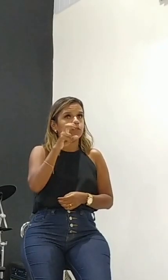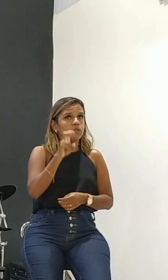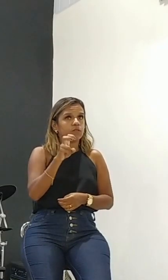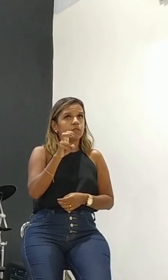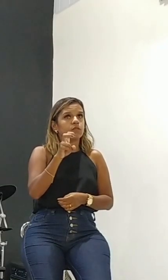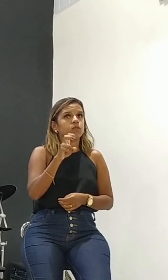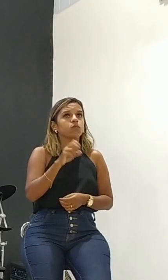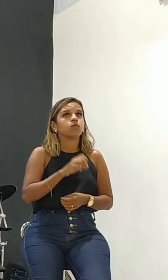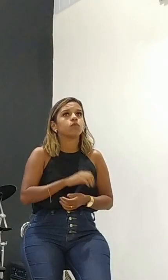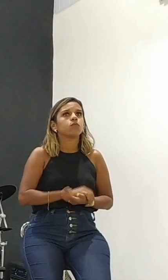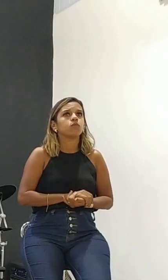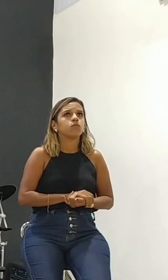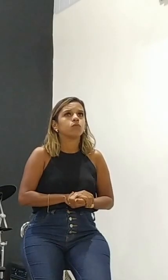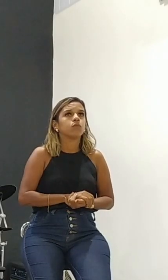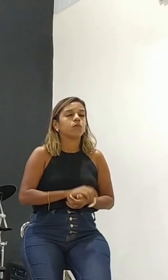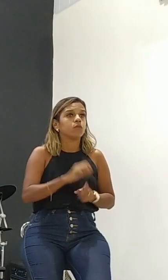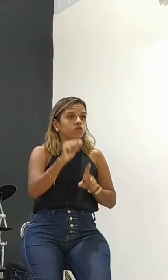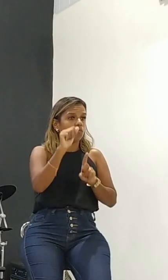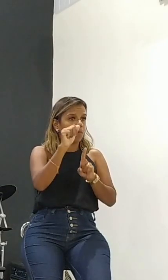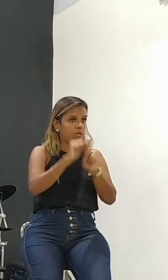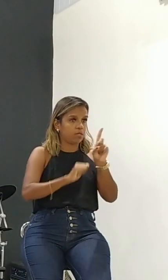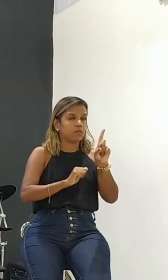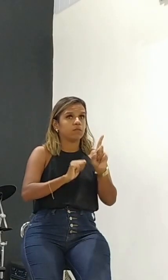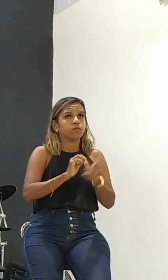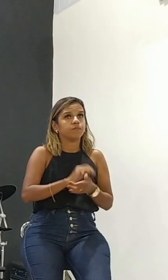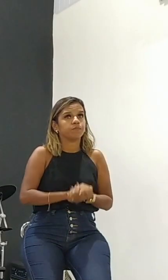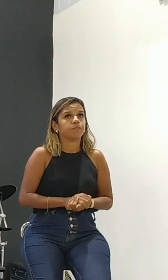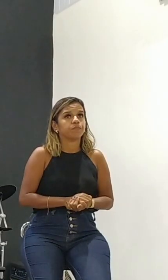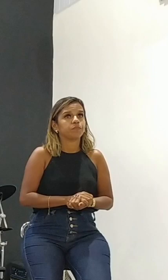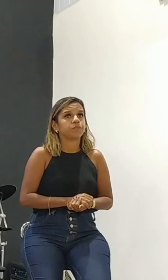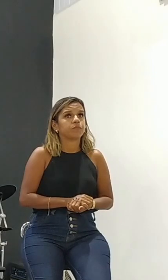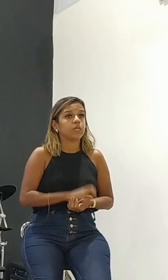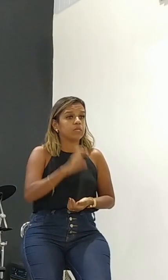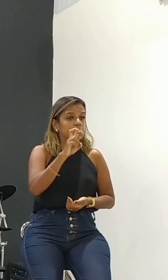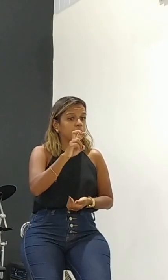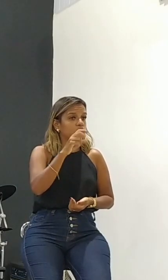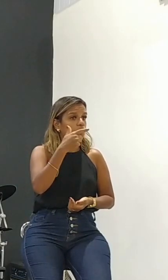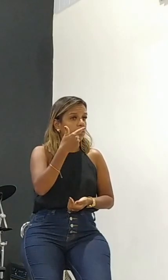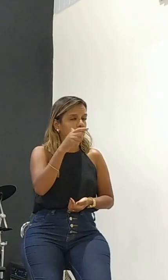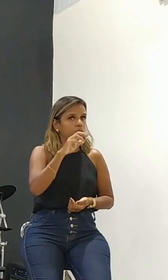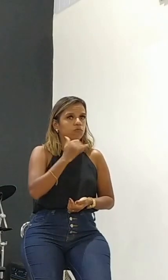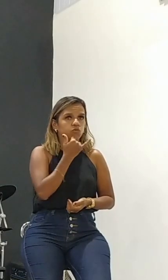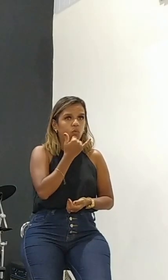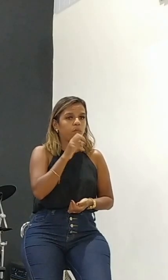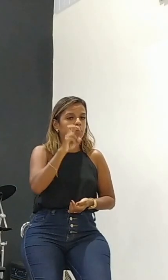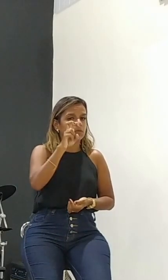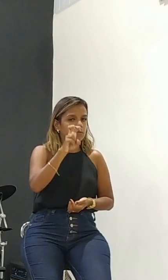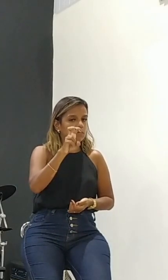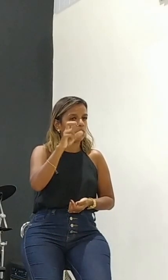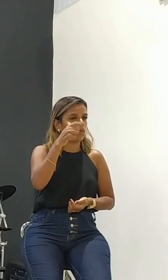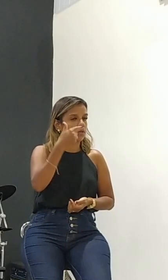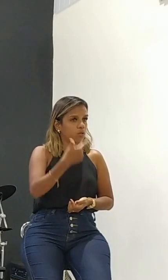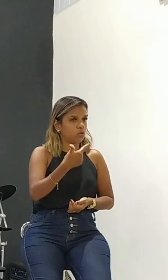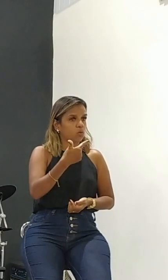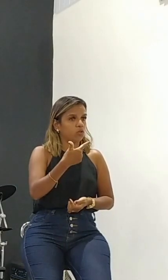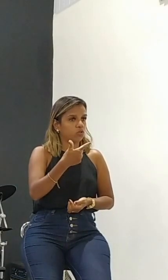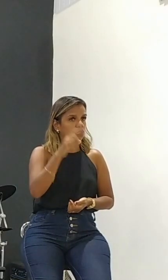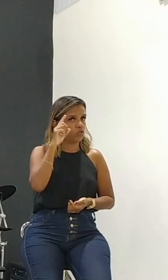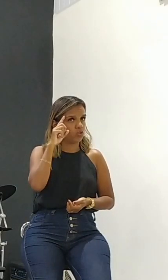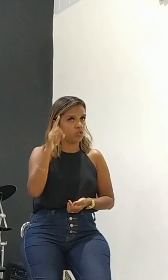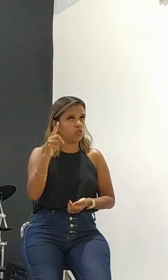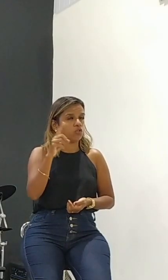e 52 dias, em 52 dias. O muro ele tinha 1.600